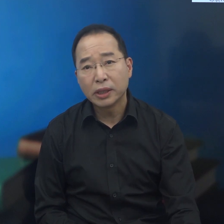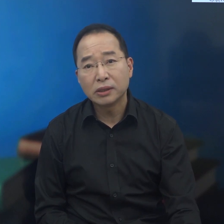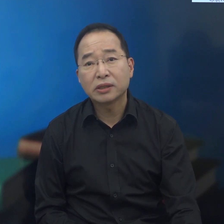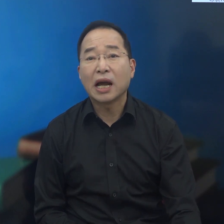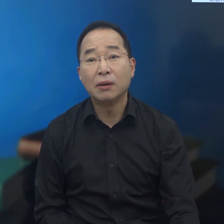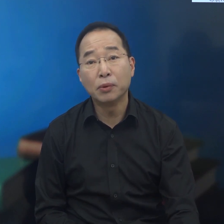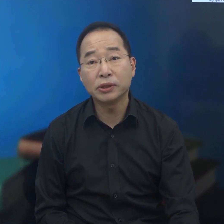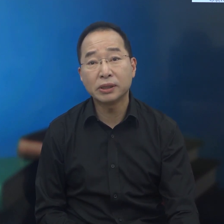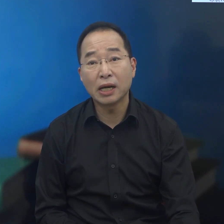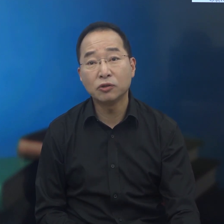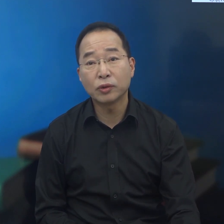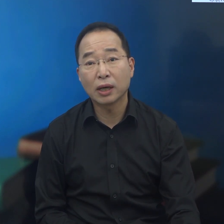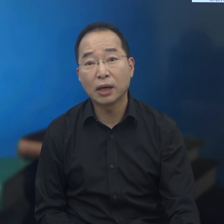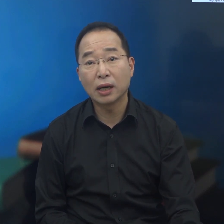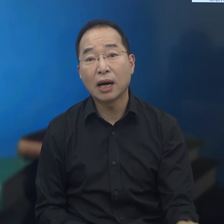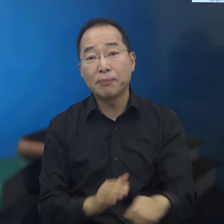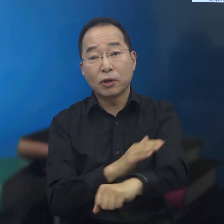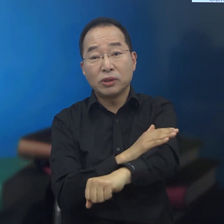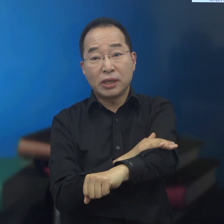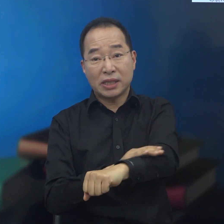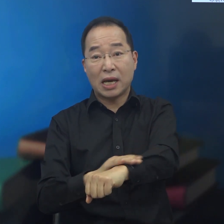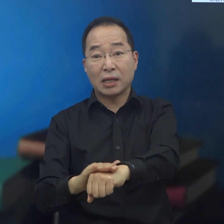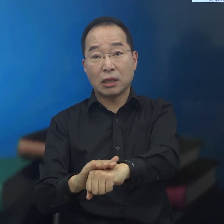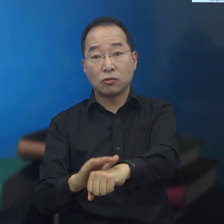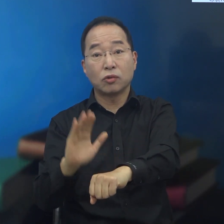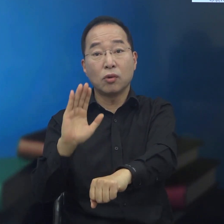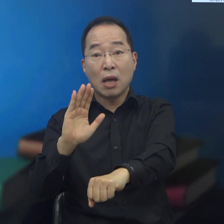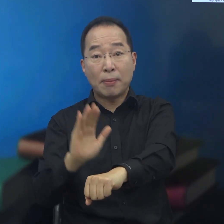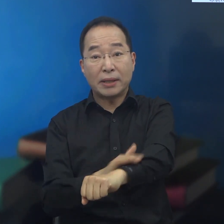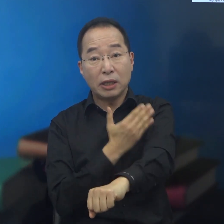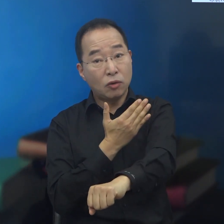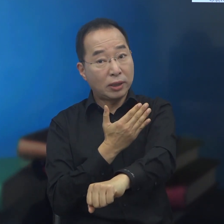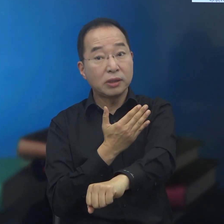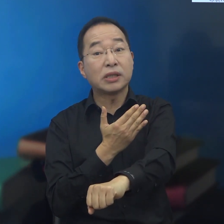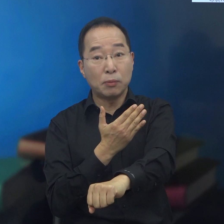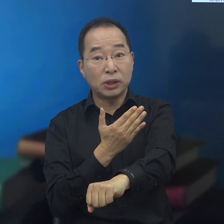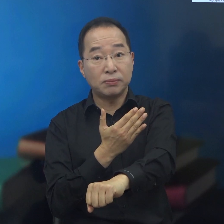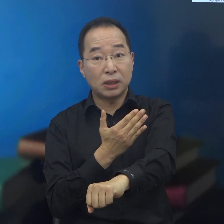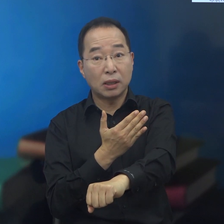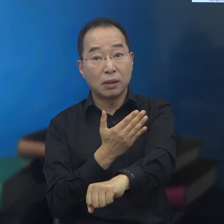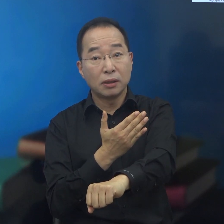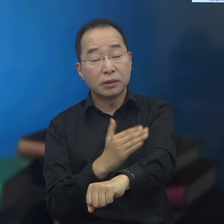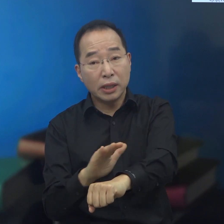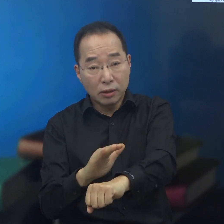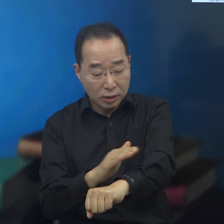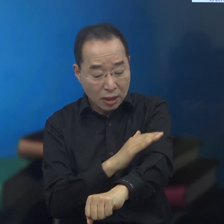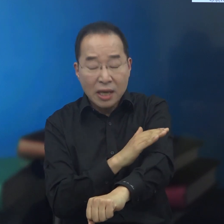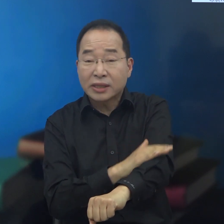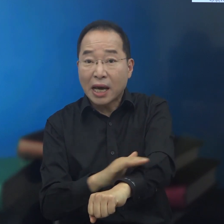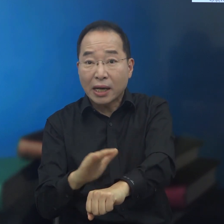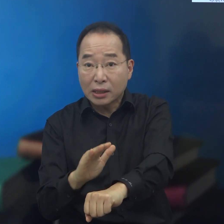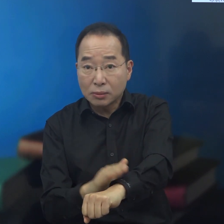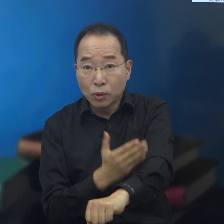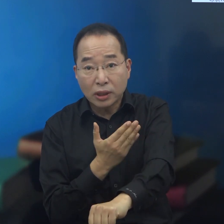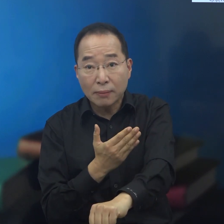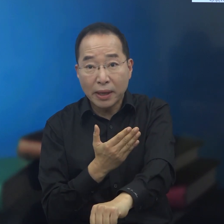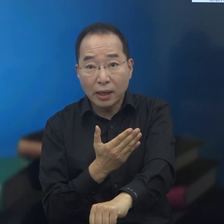이제 잘못이라는 수화가 한편은 이렇게 잘하다고 반대로 하는 게 잘못입니다. 근데 이거는 잘하지 못함의